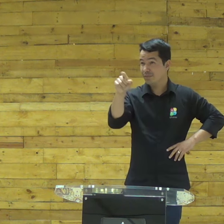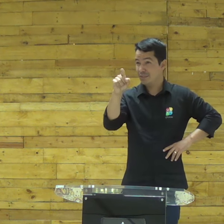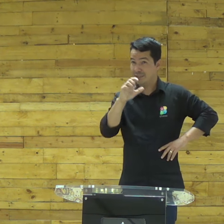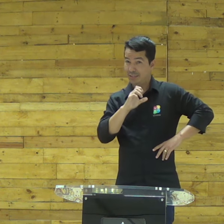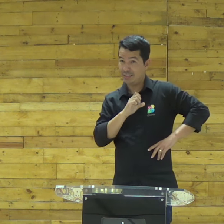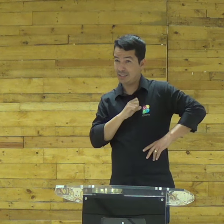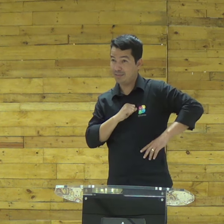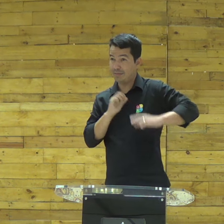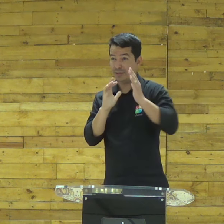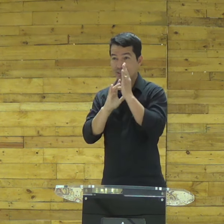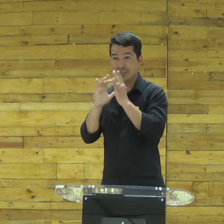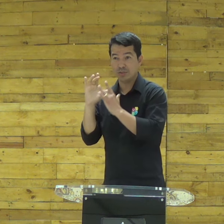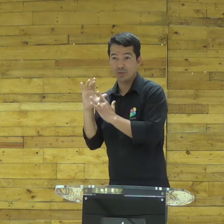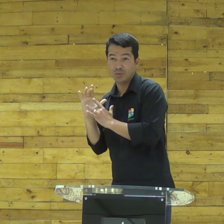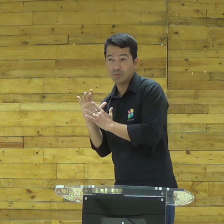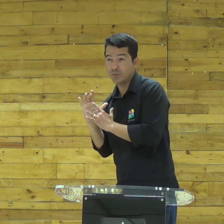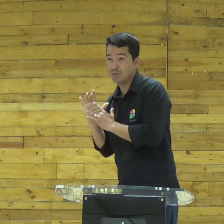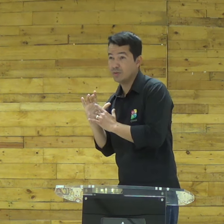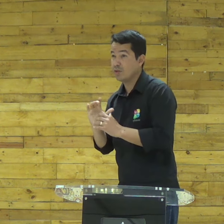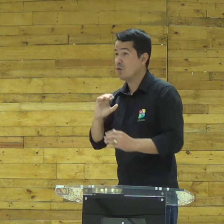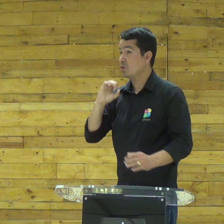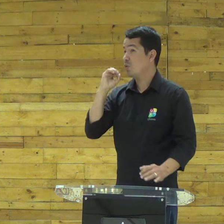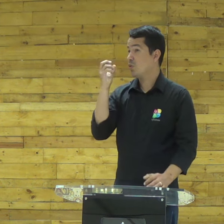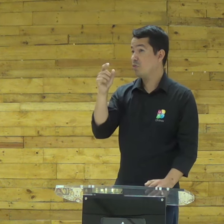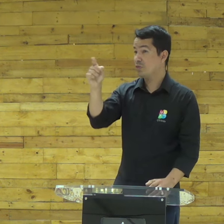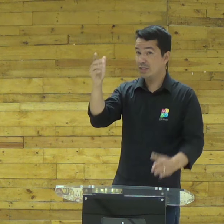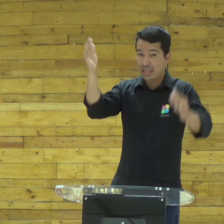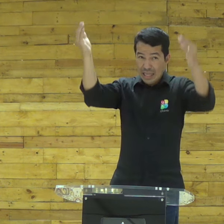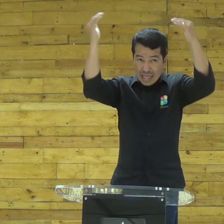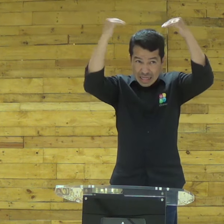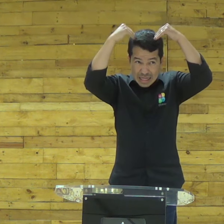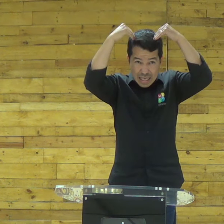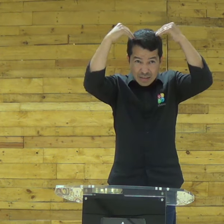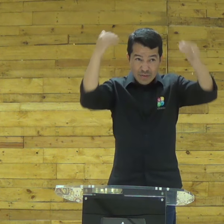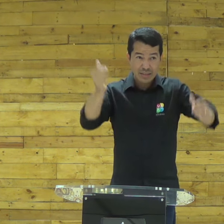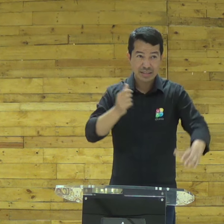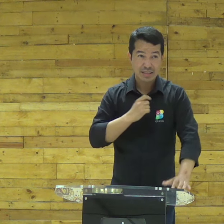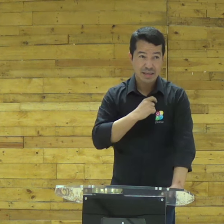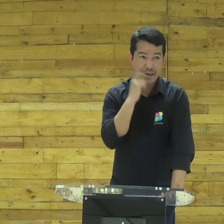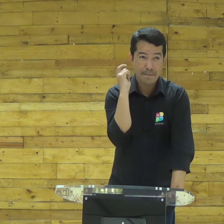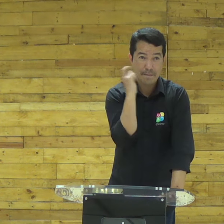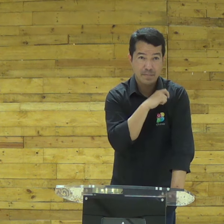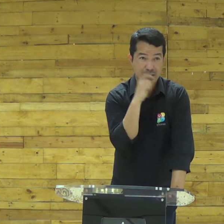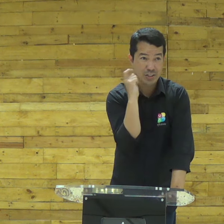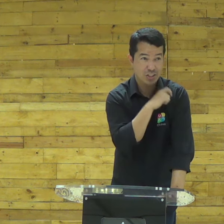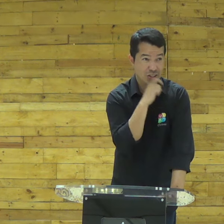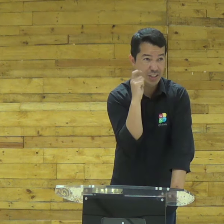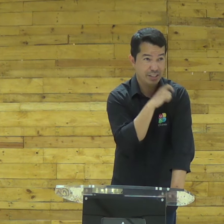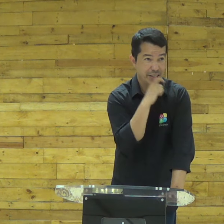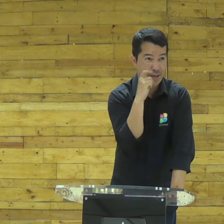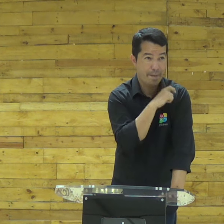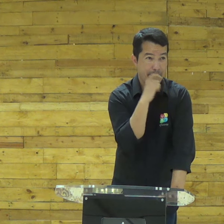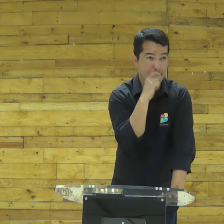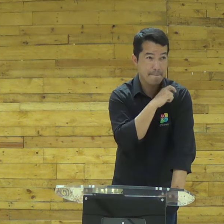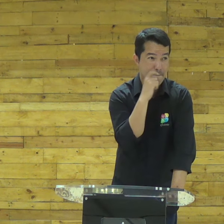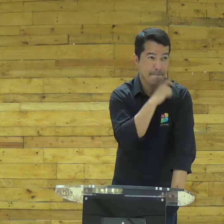falsidade você ama Jesus ou o seu interior tá vivendo